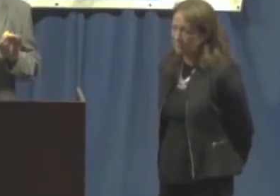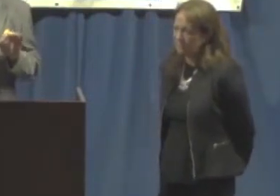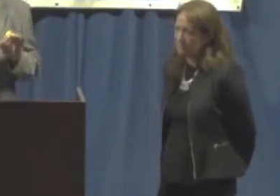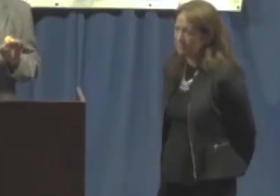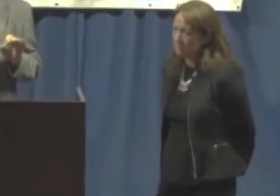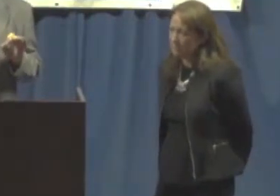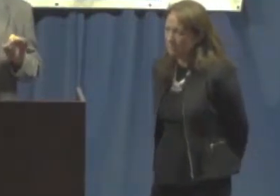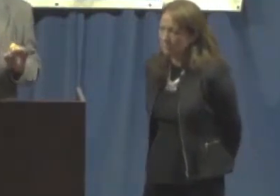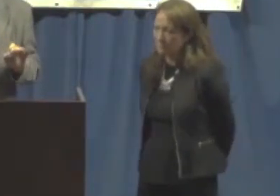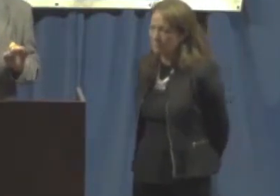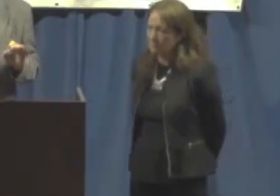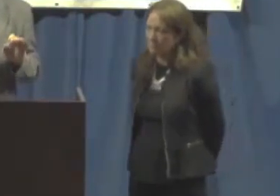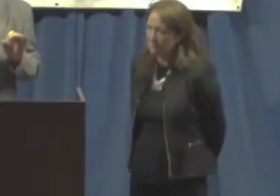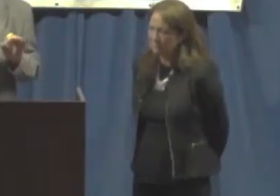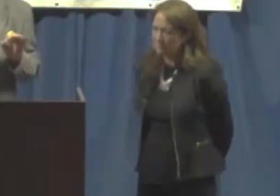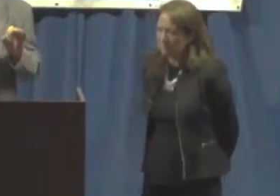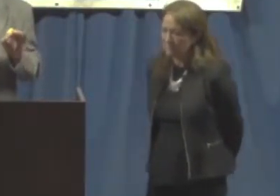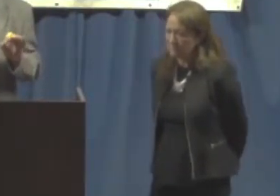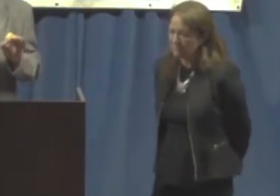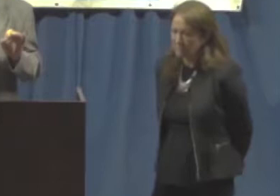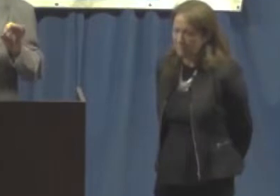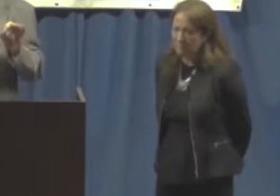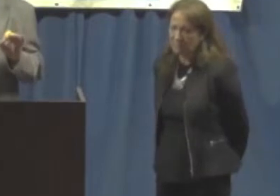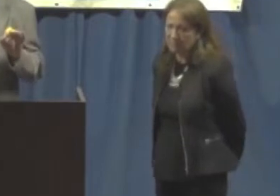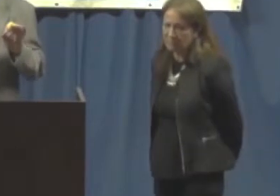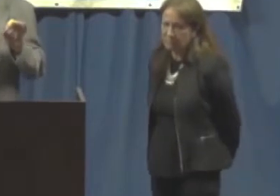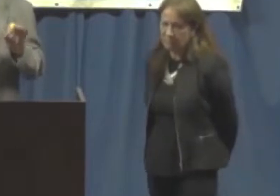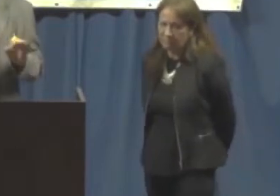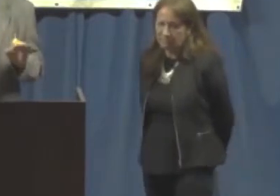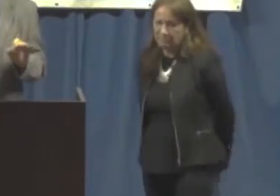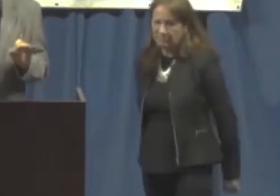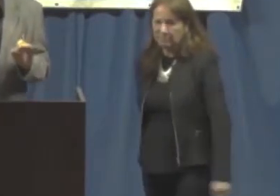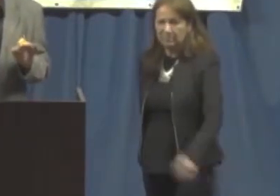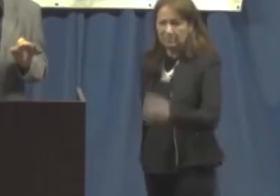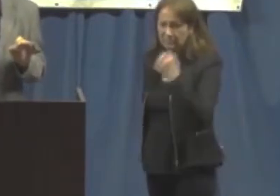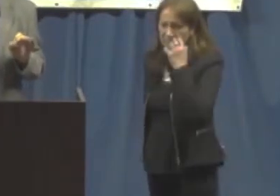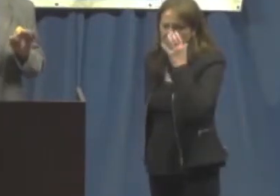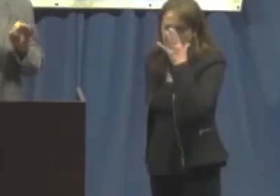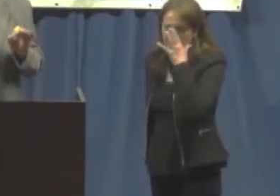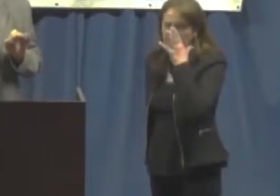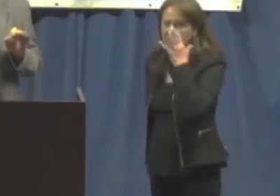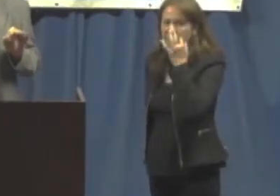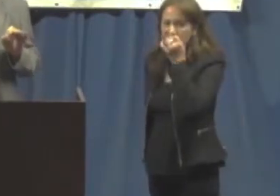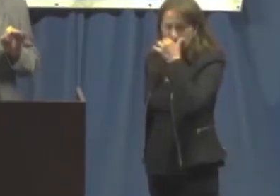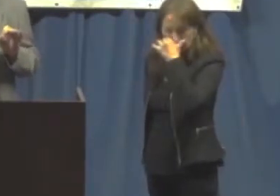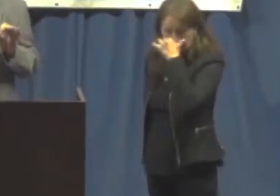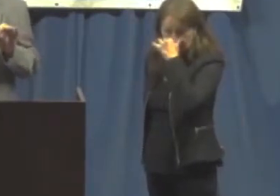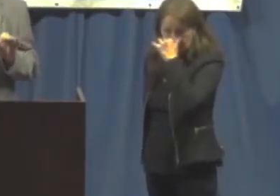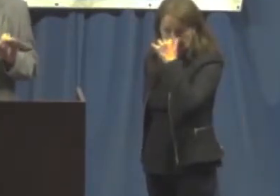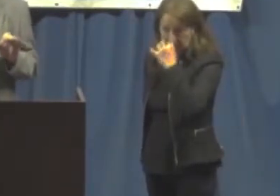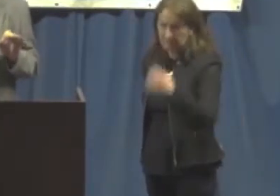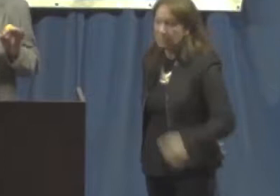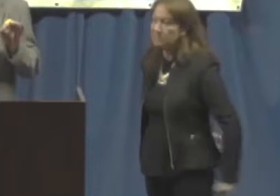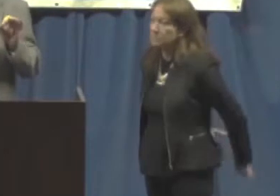a redes satelitales extranjeras es decir a satélites de comunicaciones extranjeros nosotros tenemos un